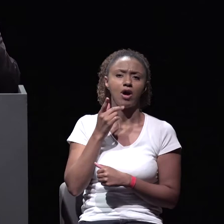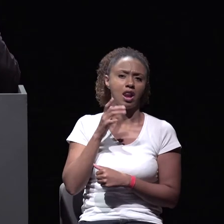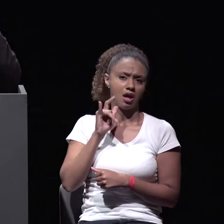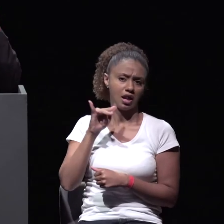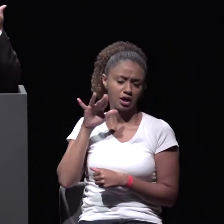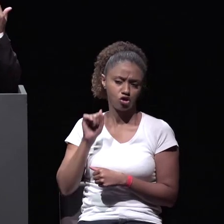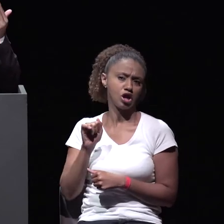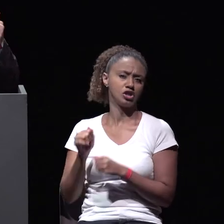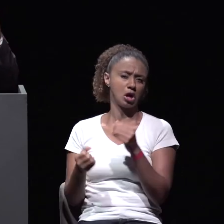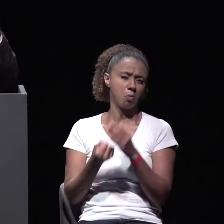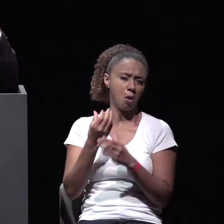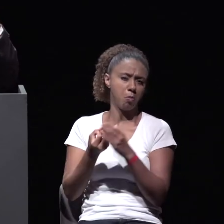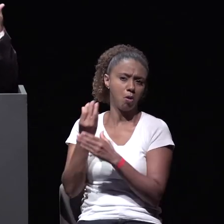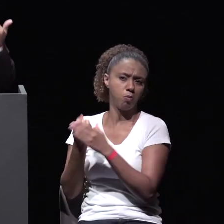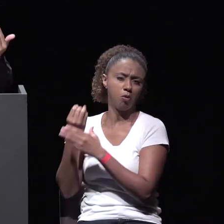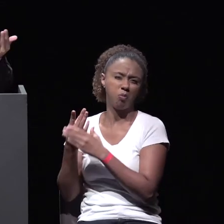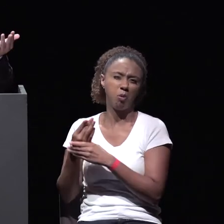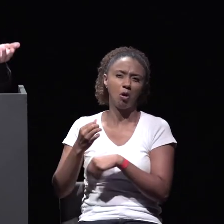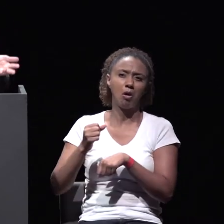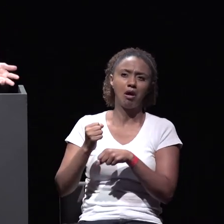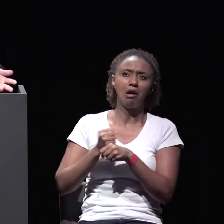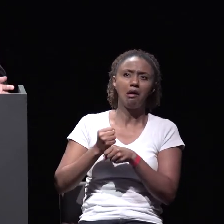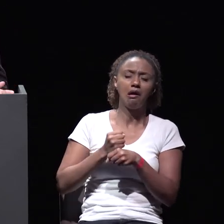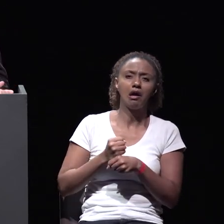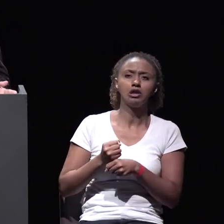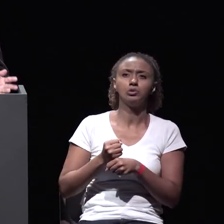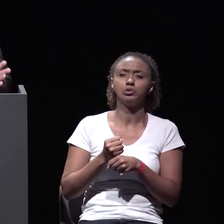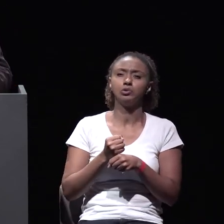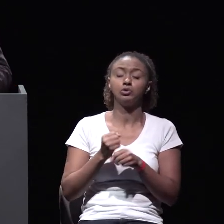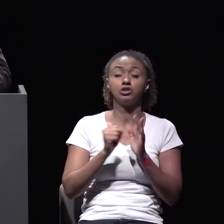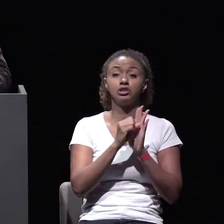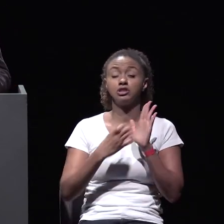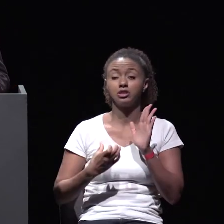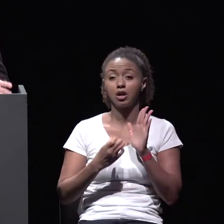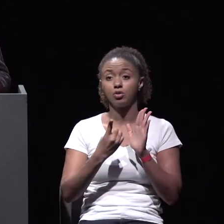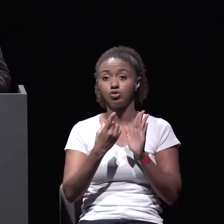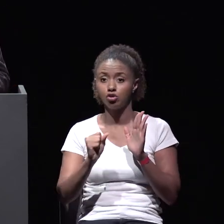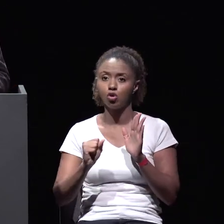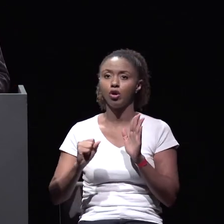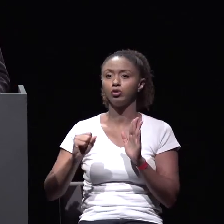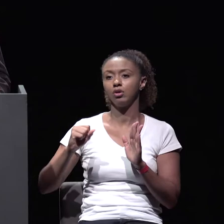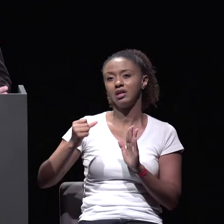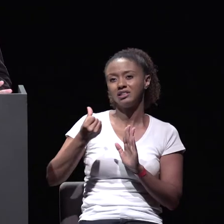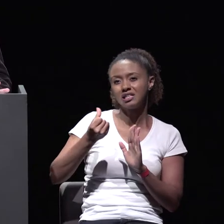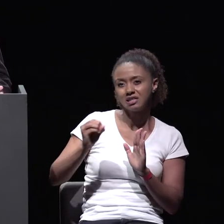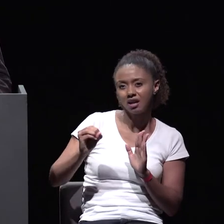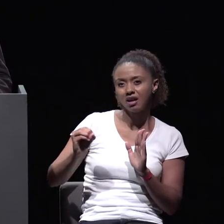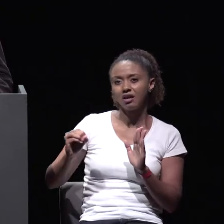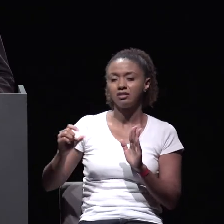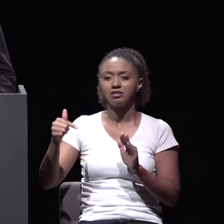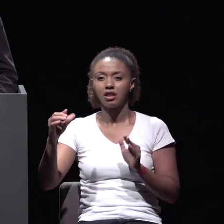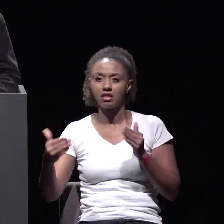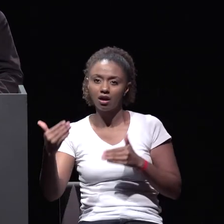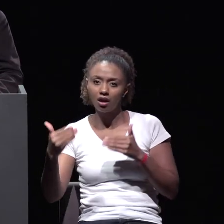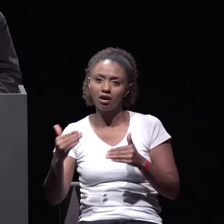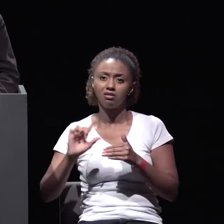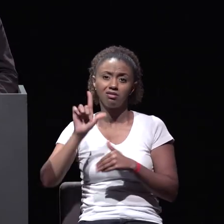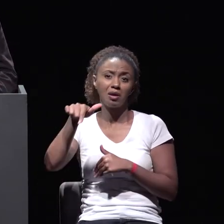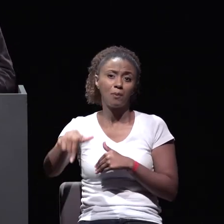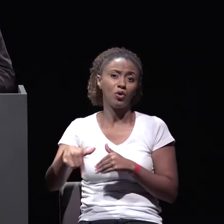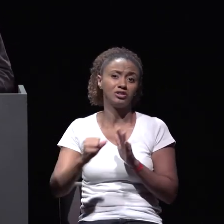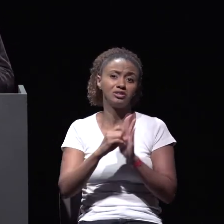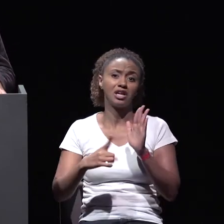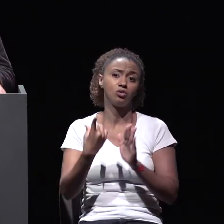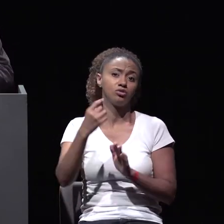produção entre os anos 60 e 70 do século 18 e o seu falecimento já na virada do século 19 então a